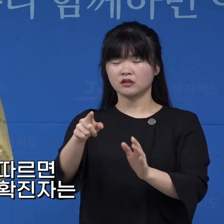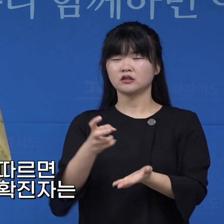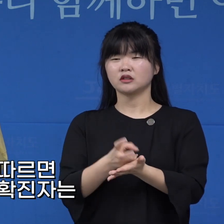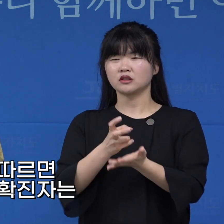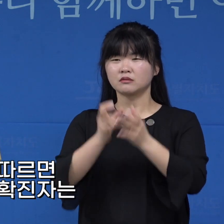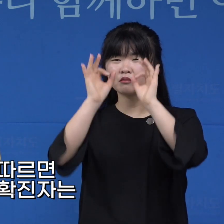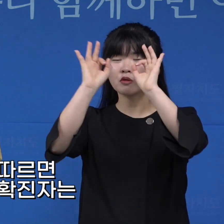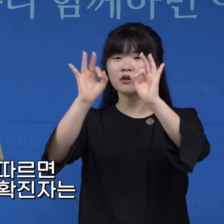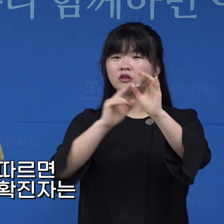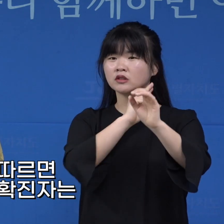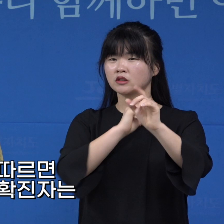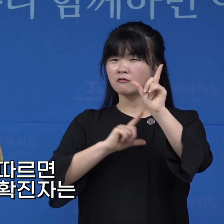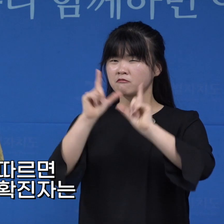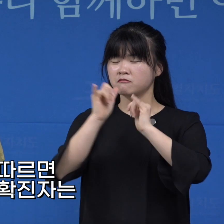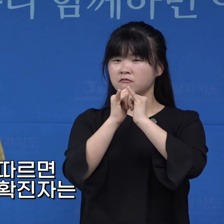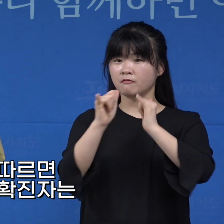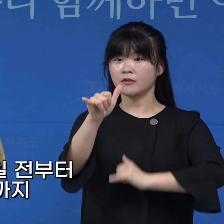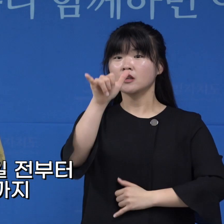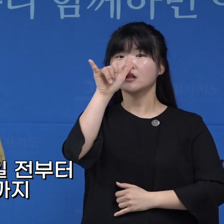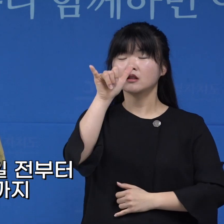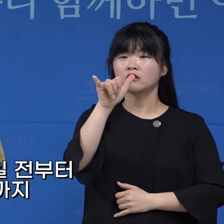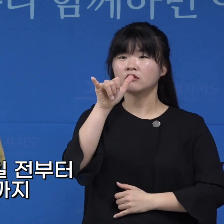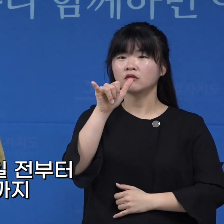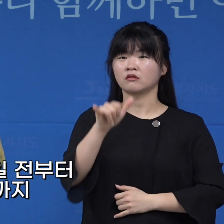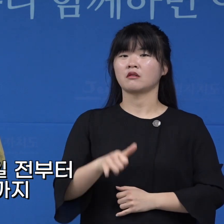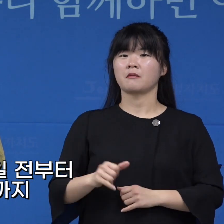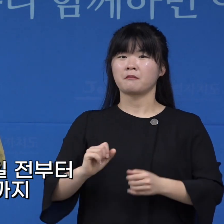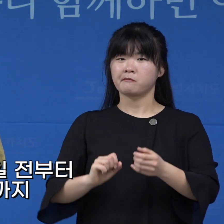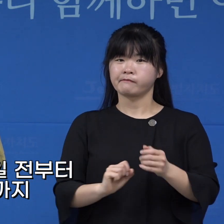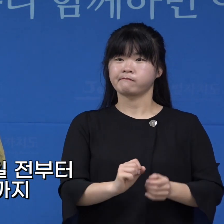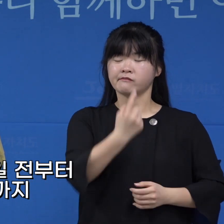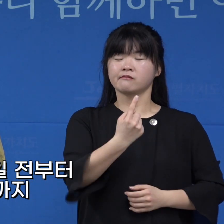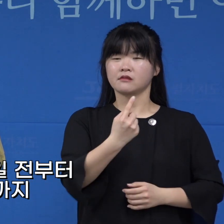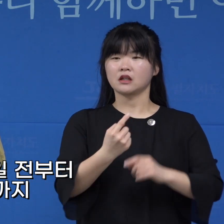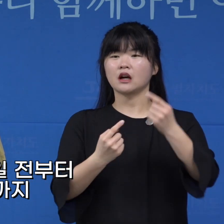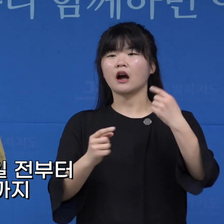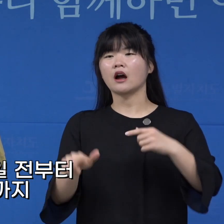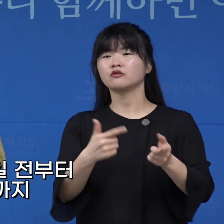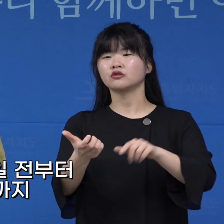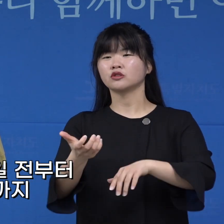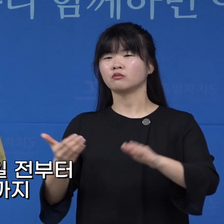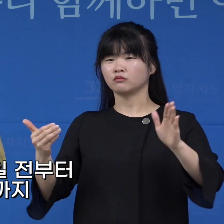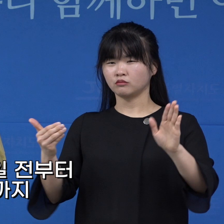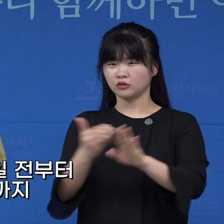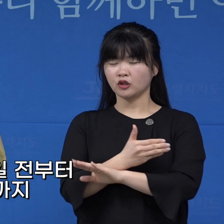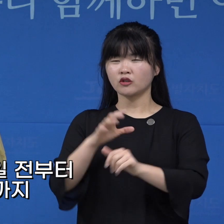따르면 증상이 있는 확진자는 증상 발생 1일 전부터 격리일까지,